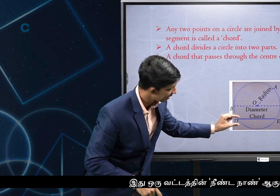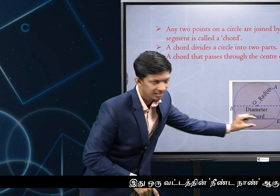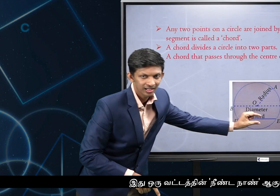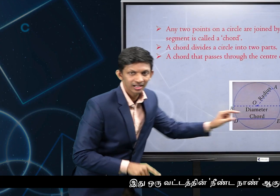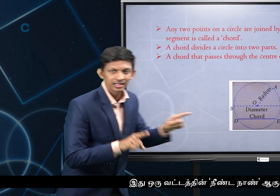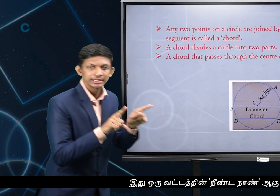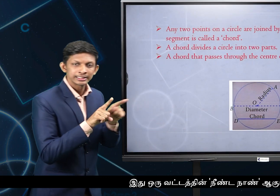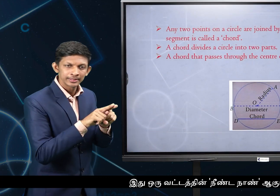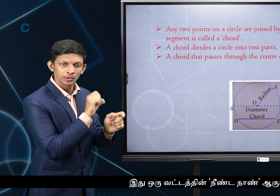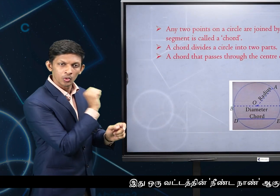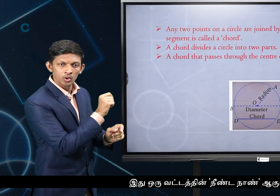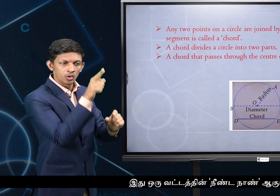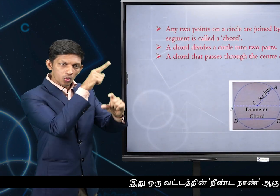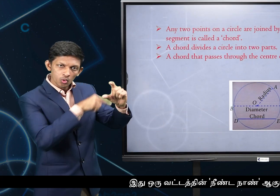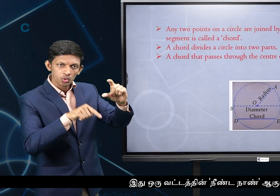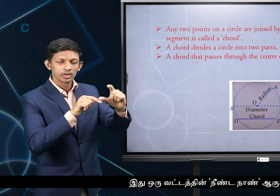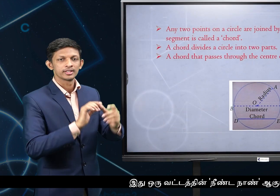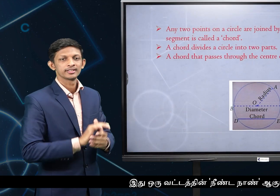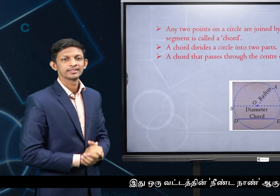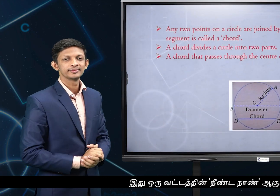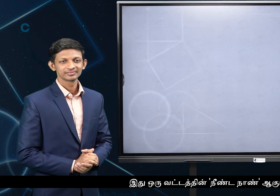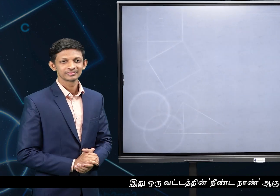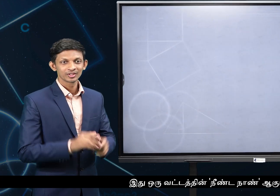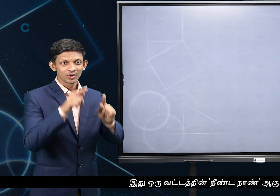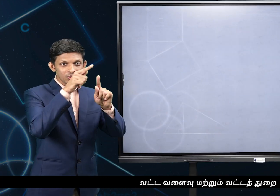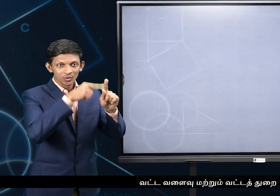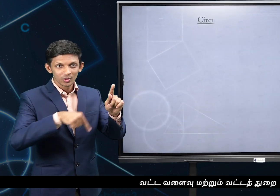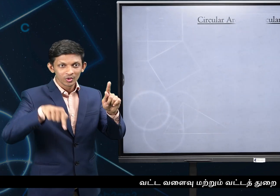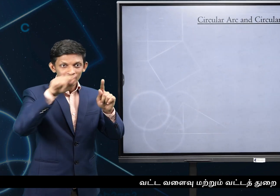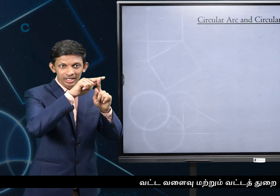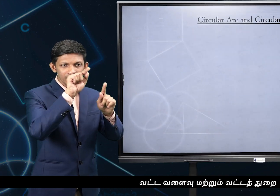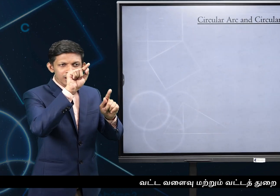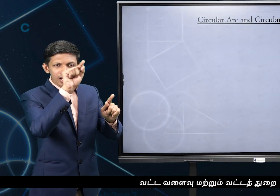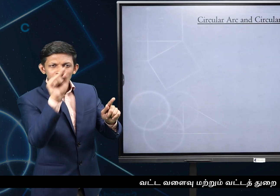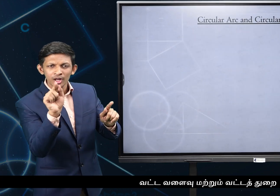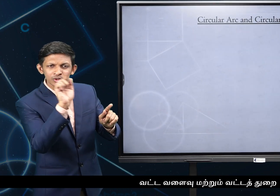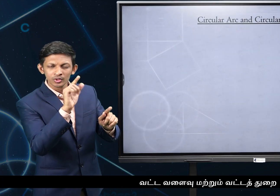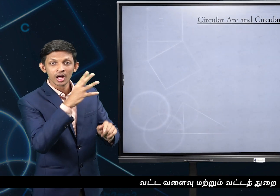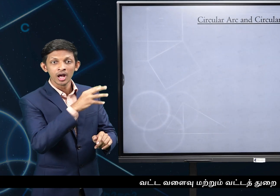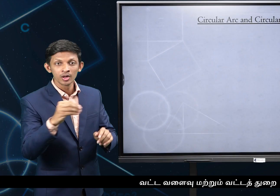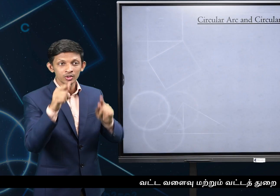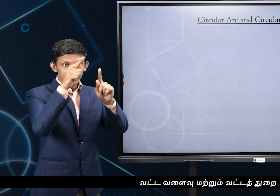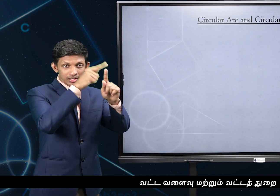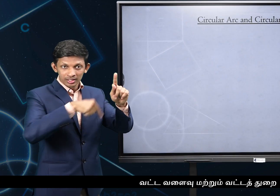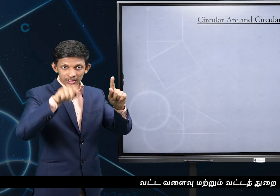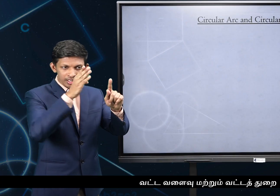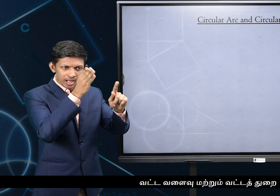ஆகும். வட்ட வளைவு மற்றும் வட்டத்துறை.